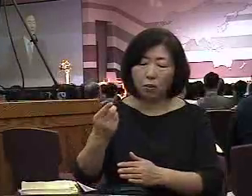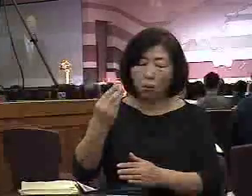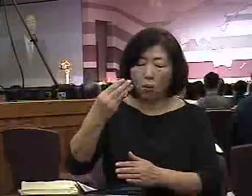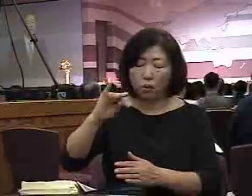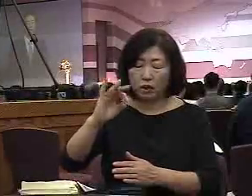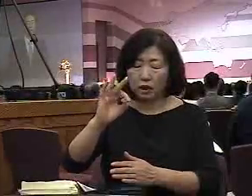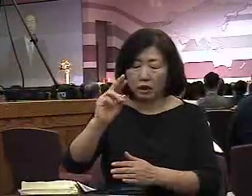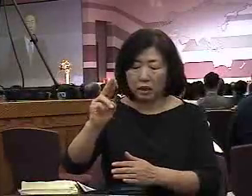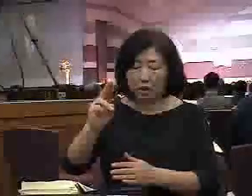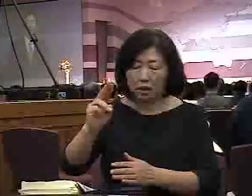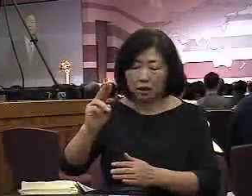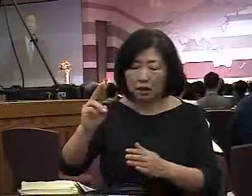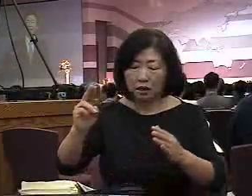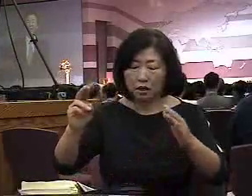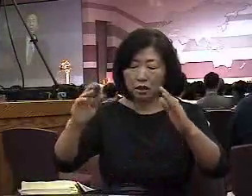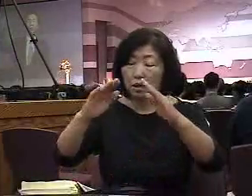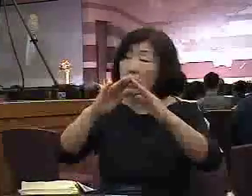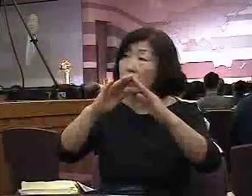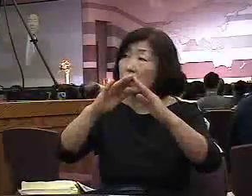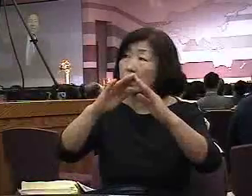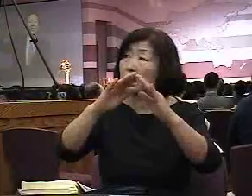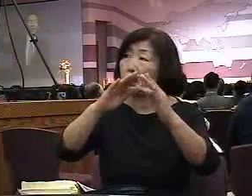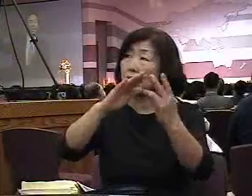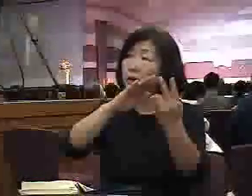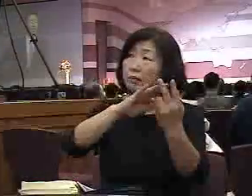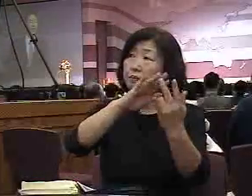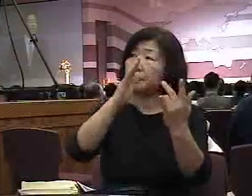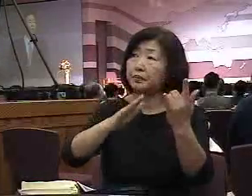세워지시는 하나님의 거룩한 땅이 됩니다. 나중에 우리가